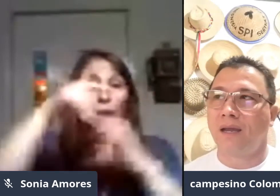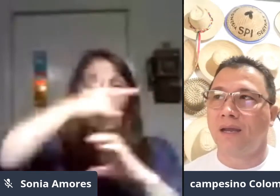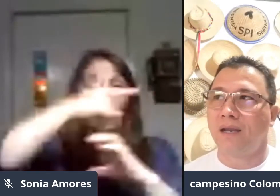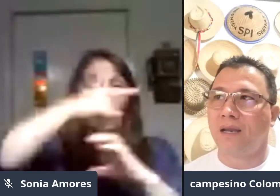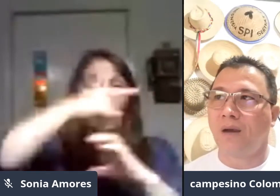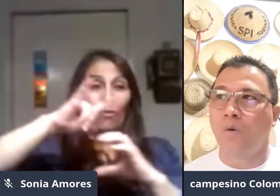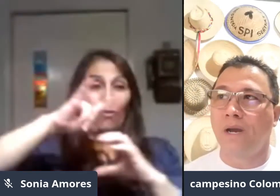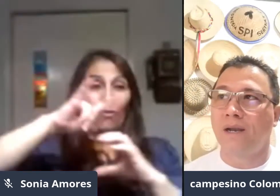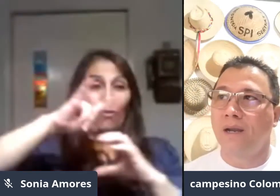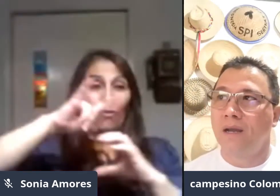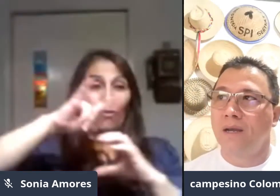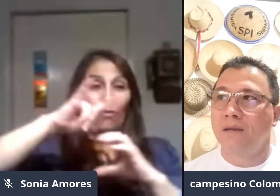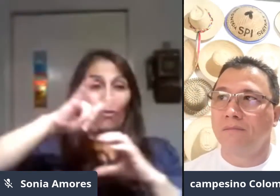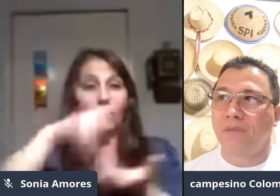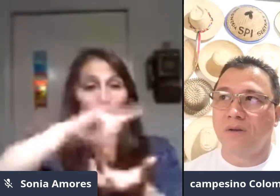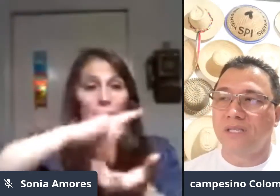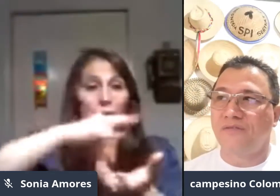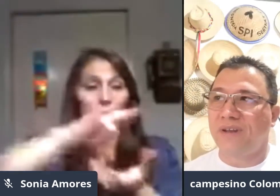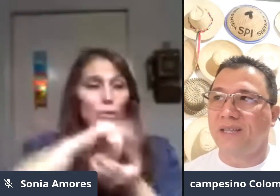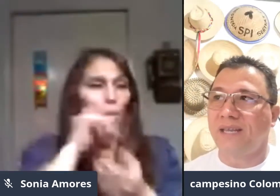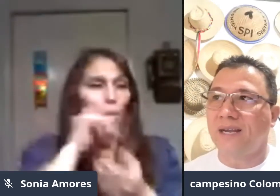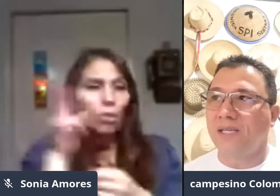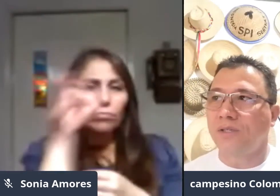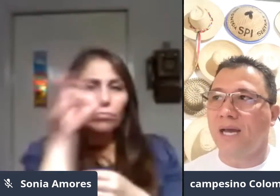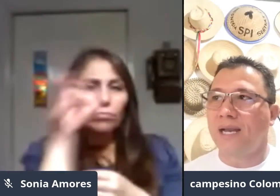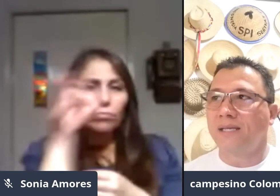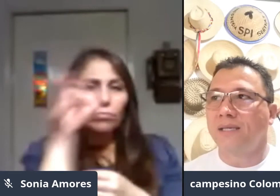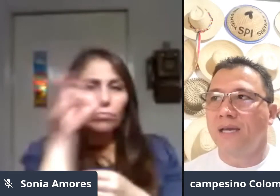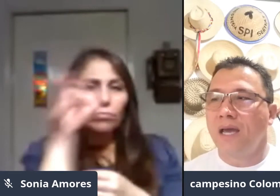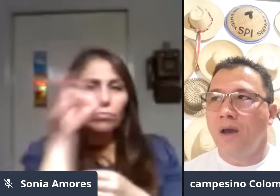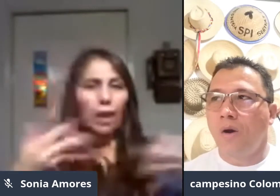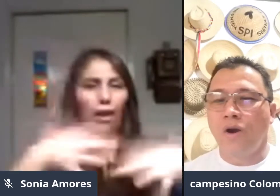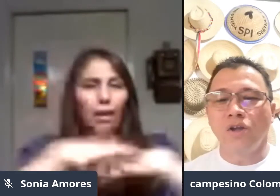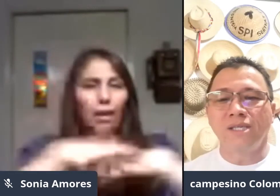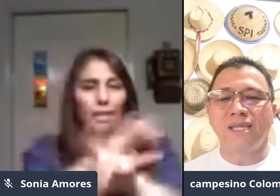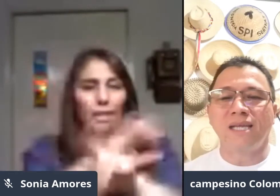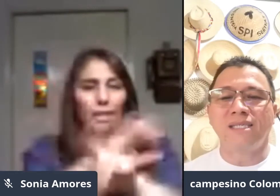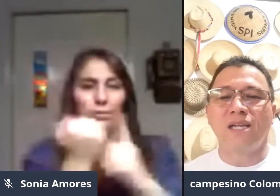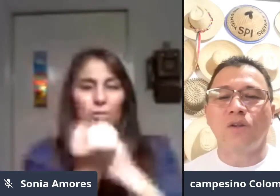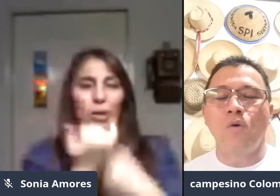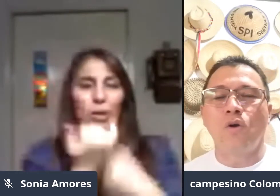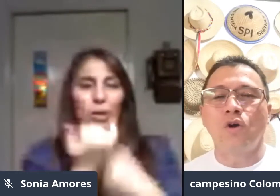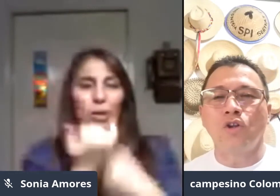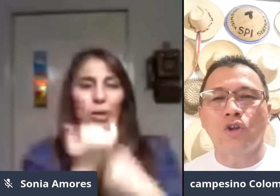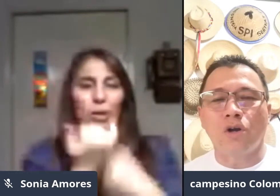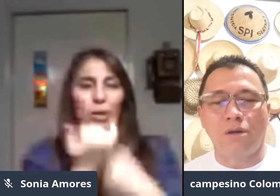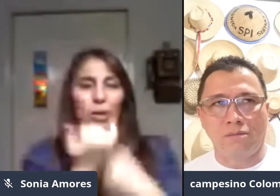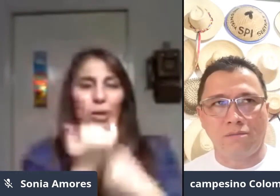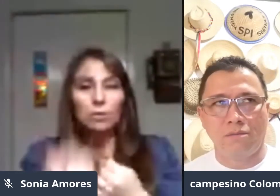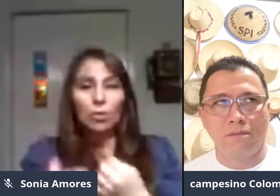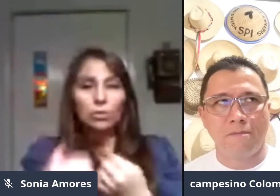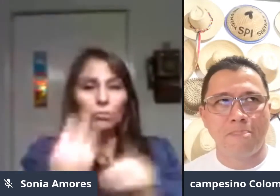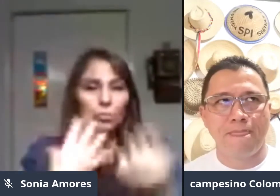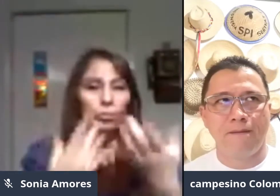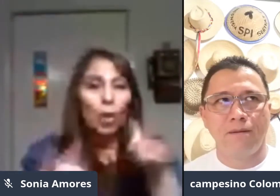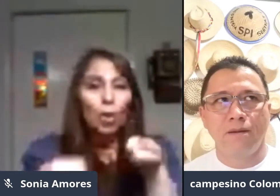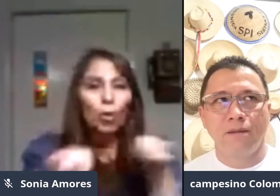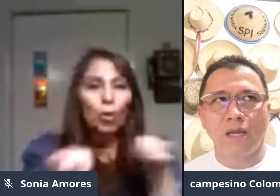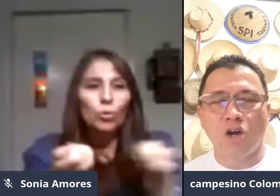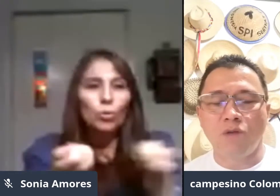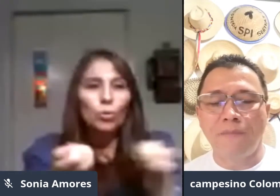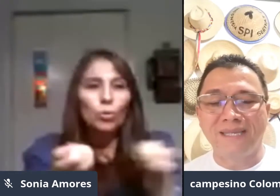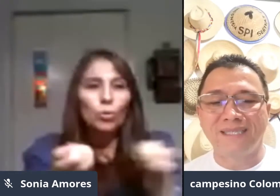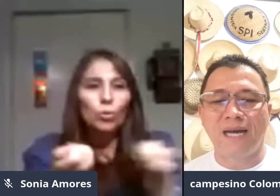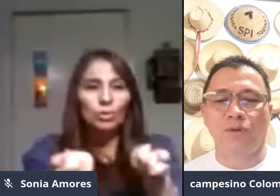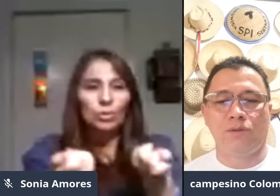de Google, bueno, las diferentes redes sociales, hoy nos están haciendo un control